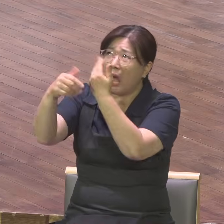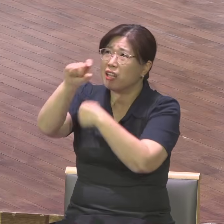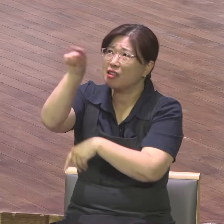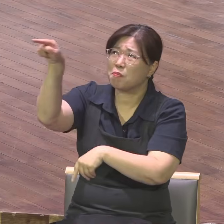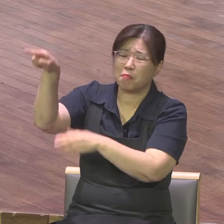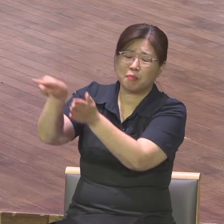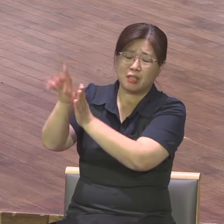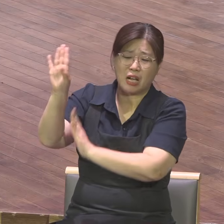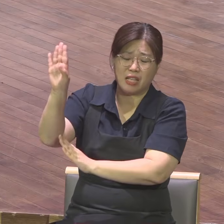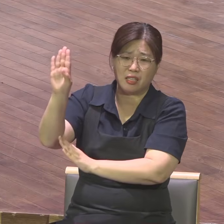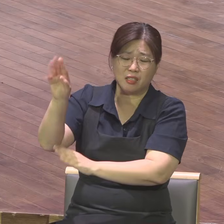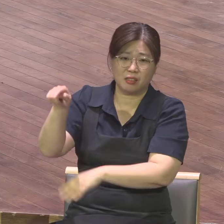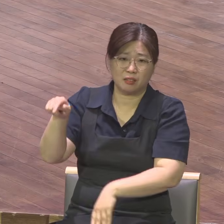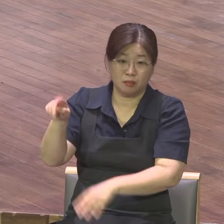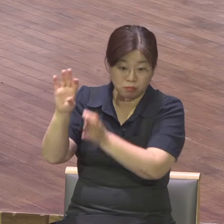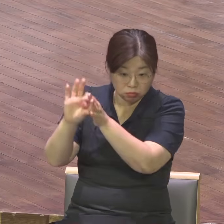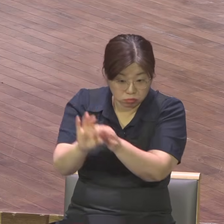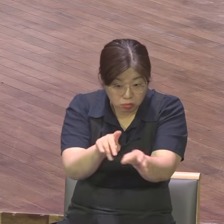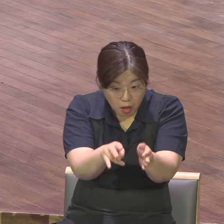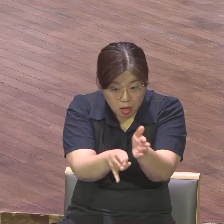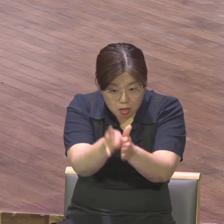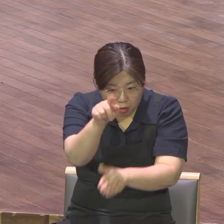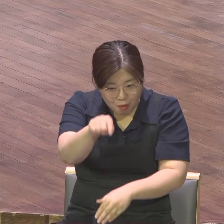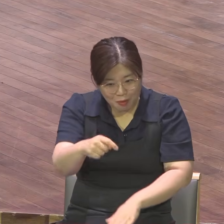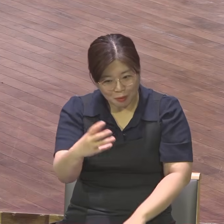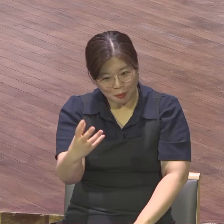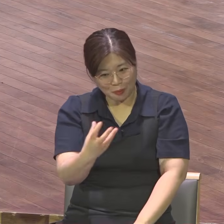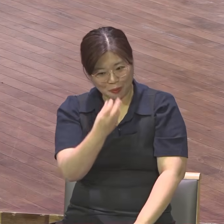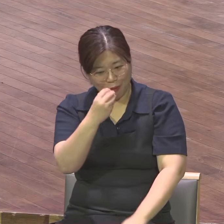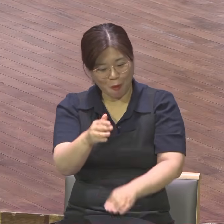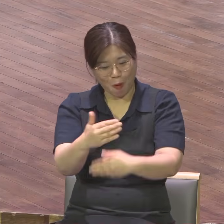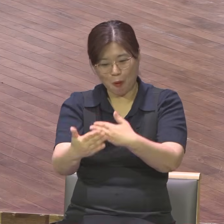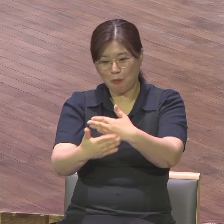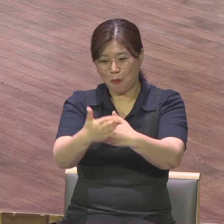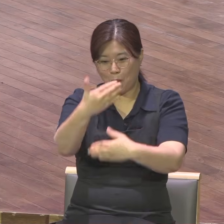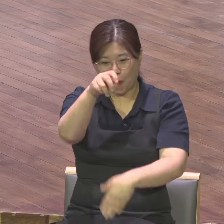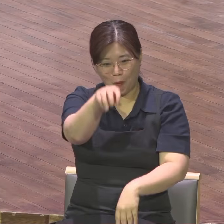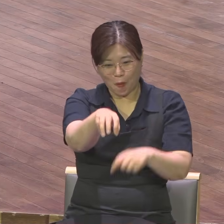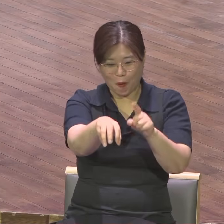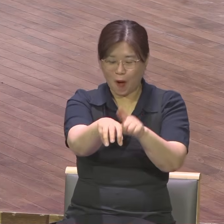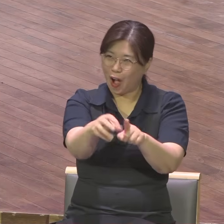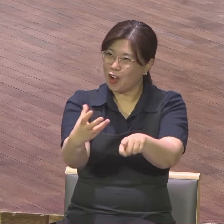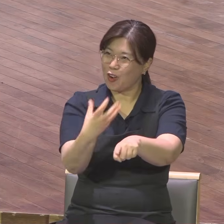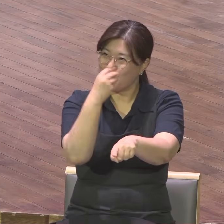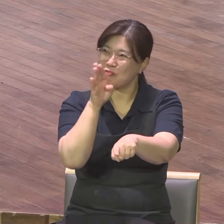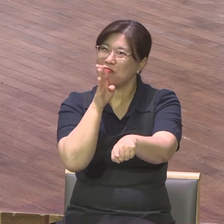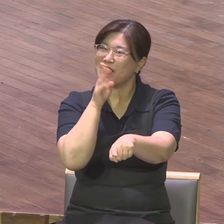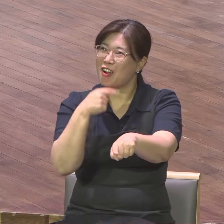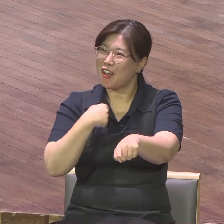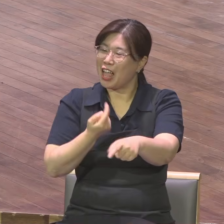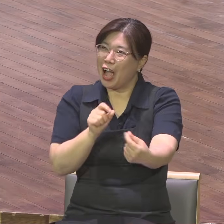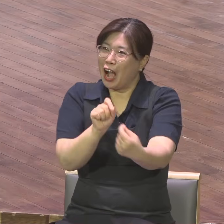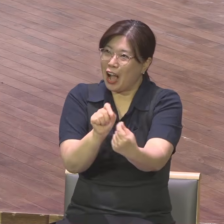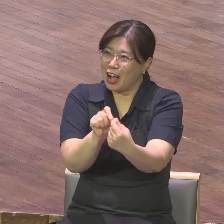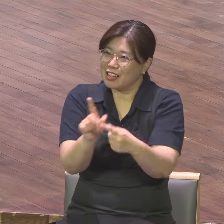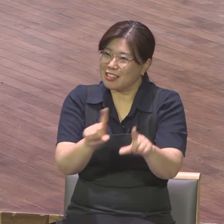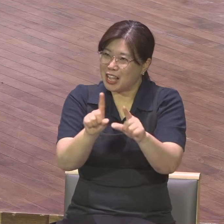마치 자기들이 지은 성전이, 그 성전이 자기들을 지켜줄 것이라고 착각하고 있어요.